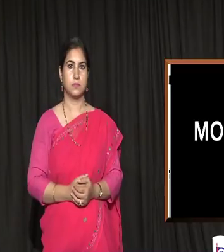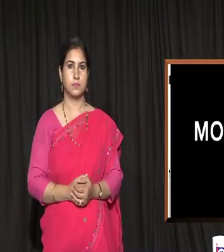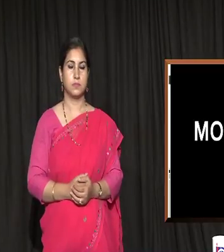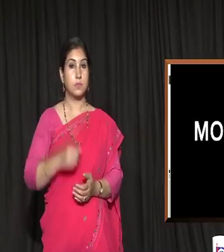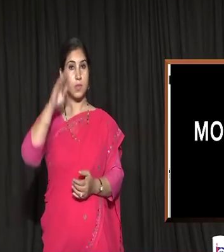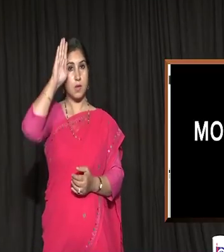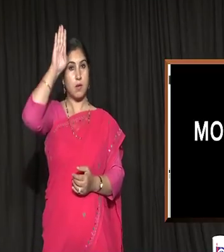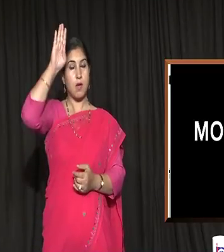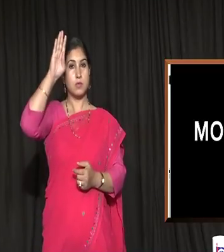Monarchy